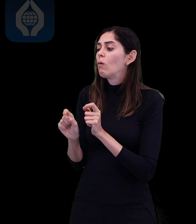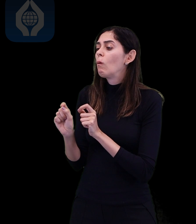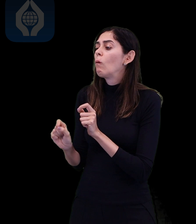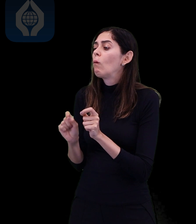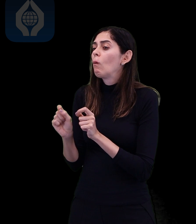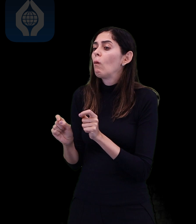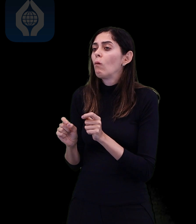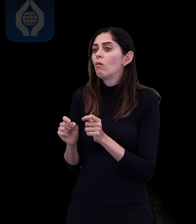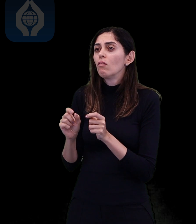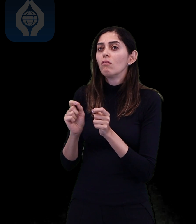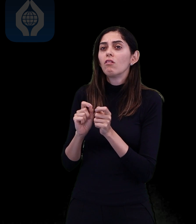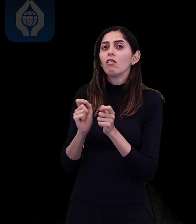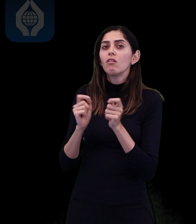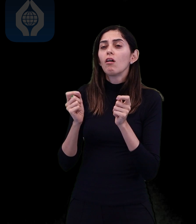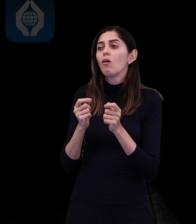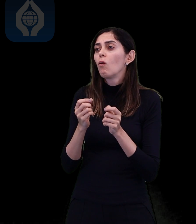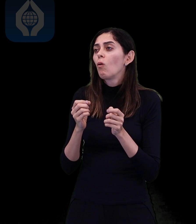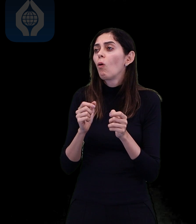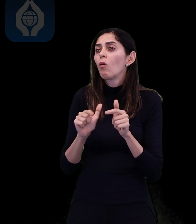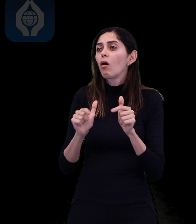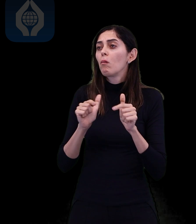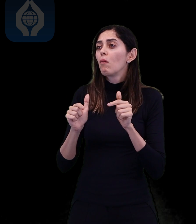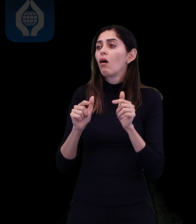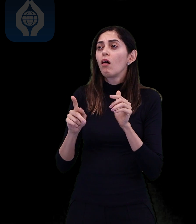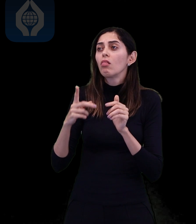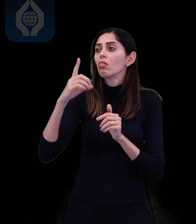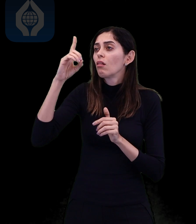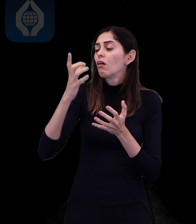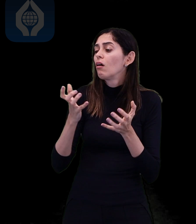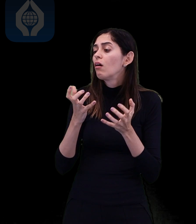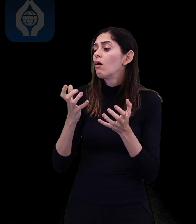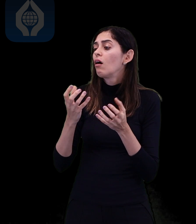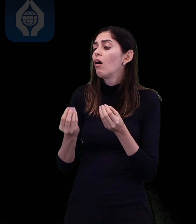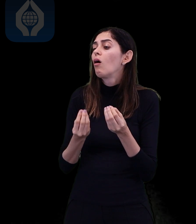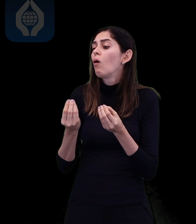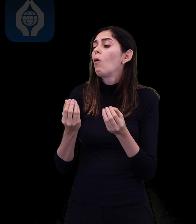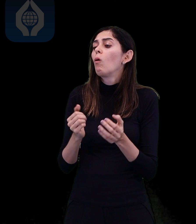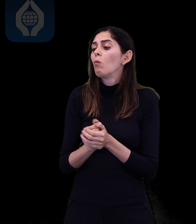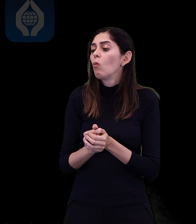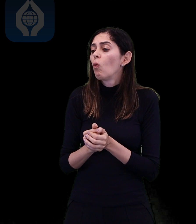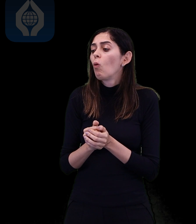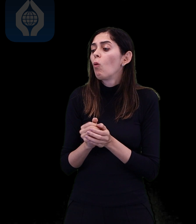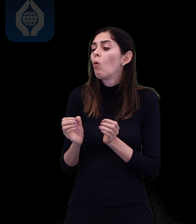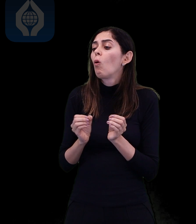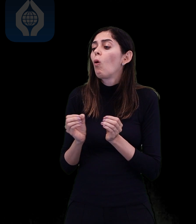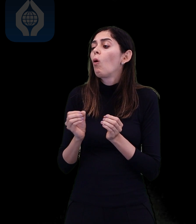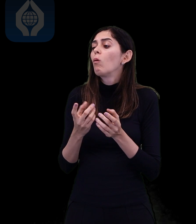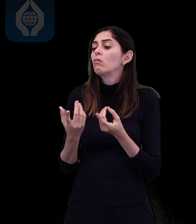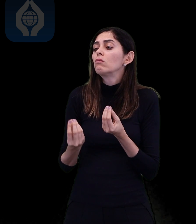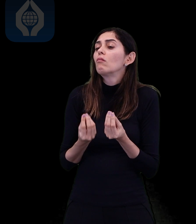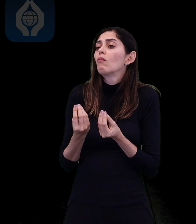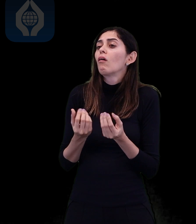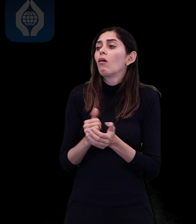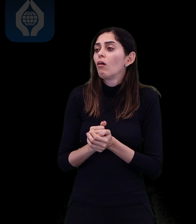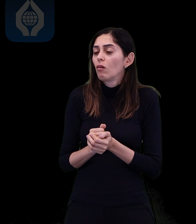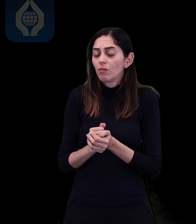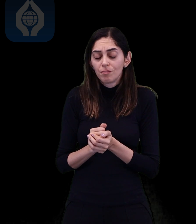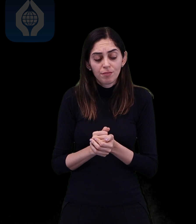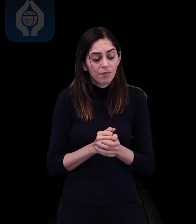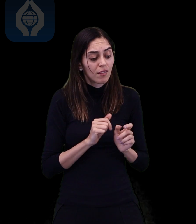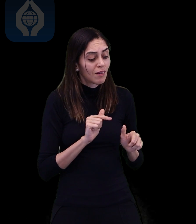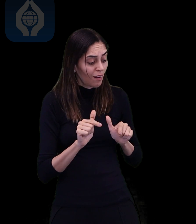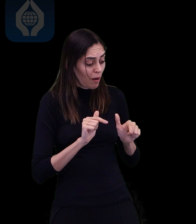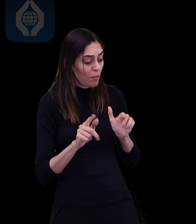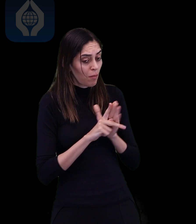fazer para realizar as obras que Deus requer? Jesus respondeu, a obra que Deus